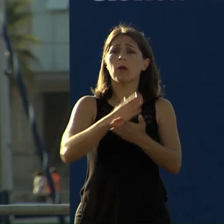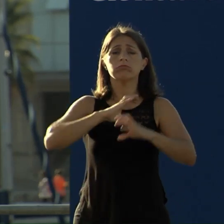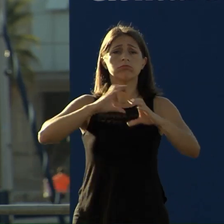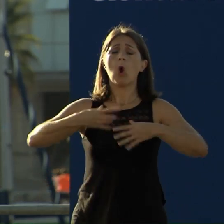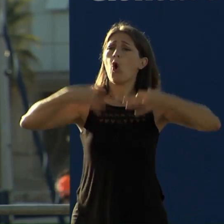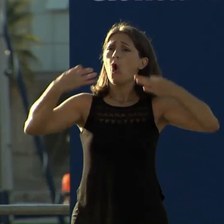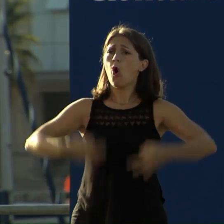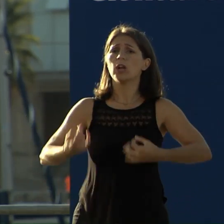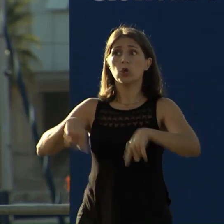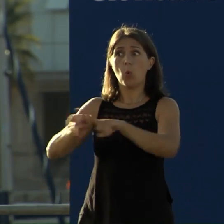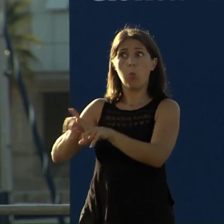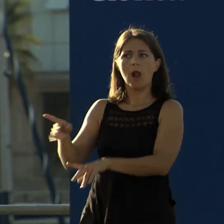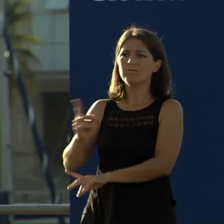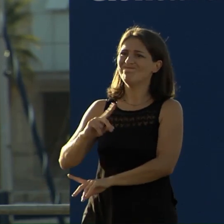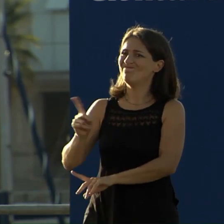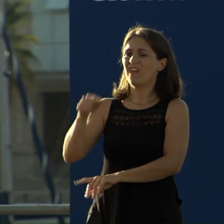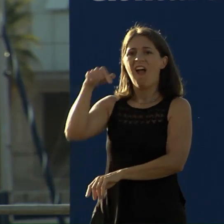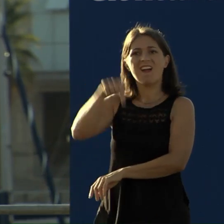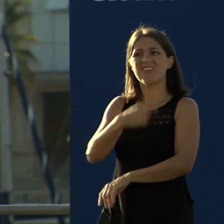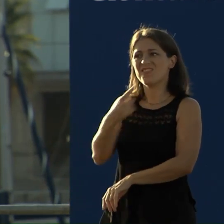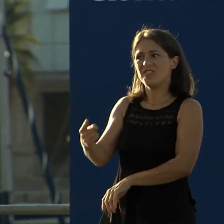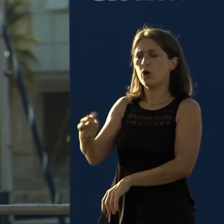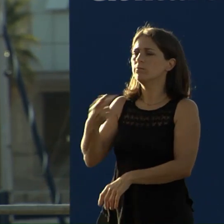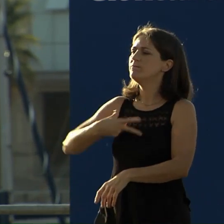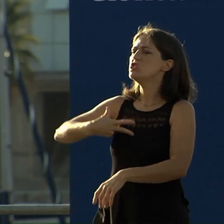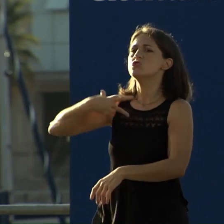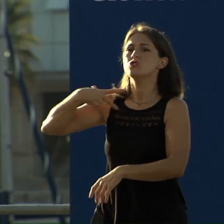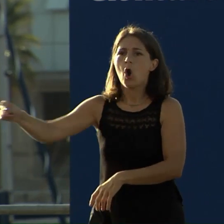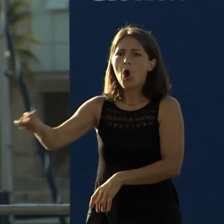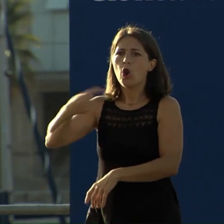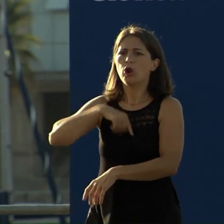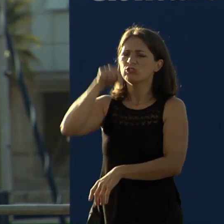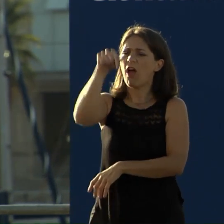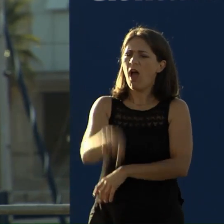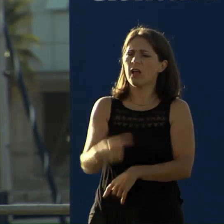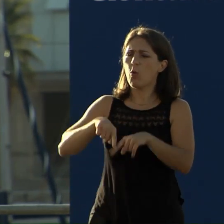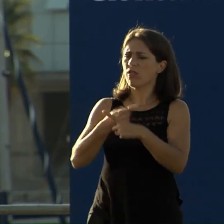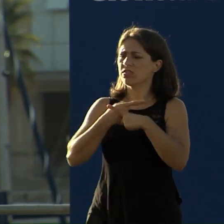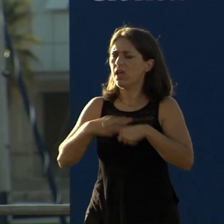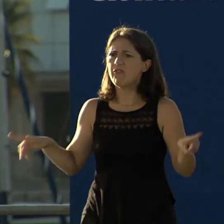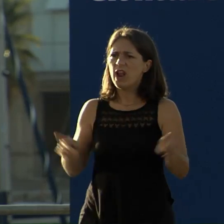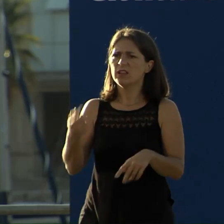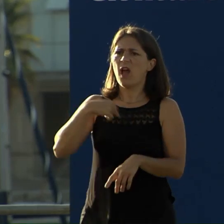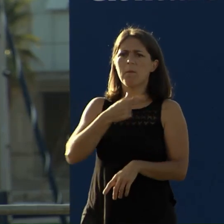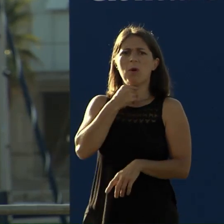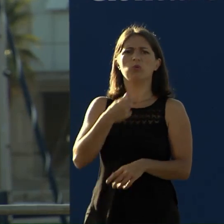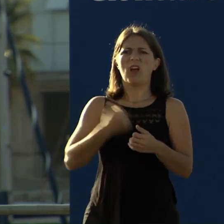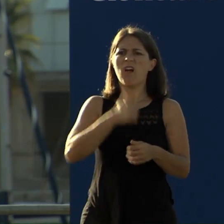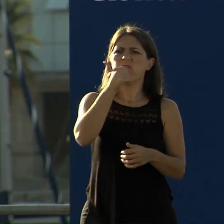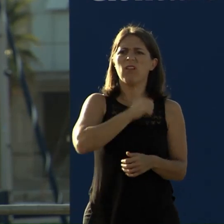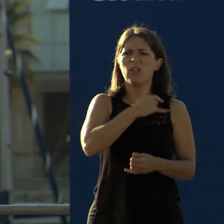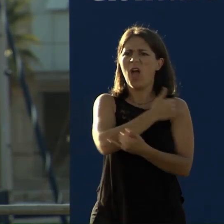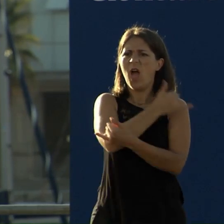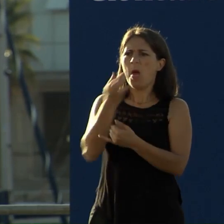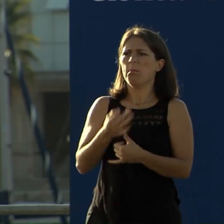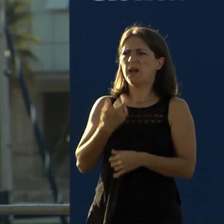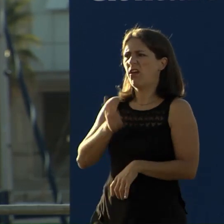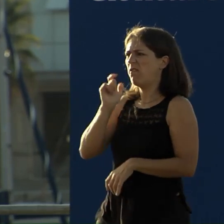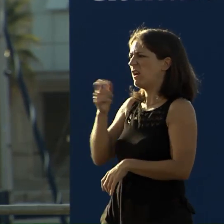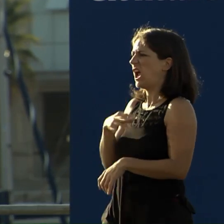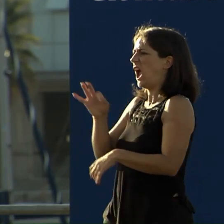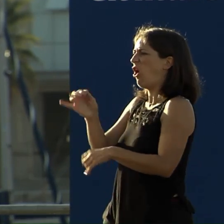comunicación como ellos. Pues aquí les digo que no. Que llegamos aquí siendo distintos. Que a mí me gusta veras llamando frijol a